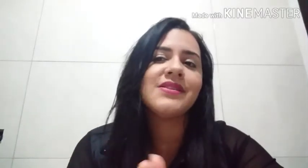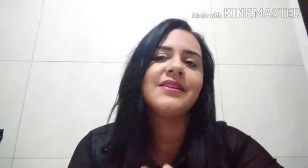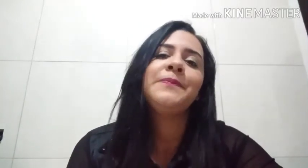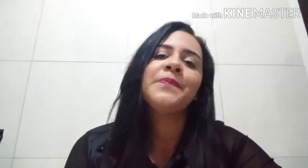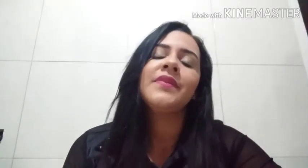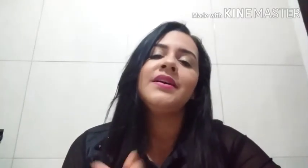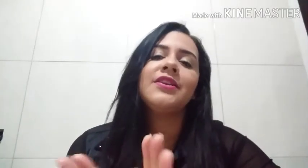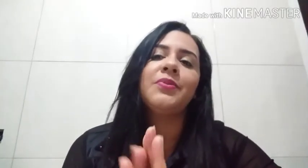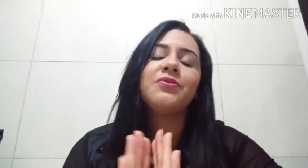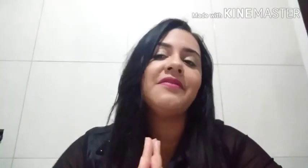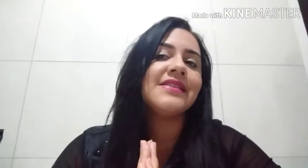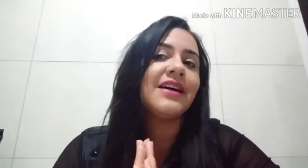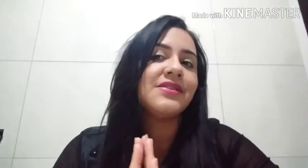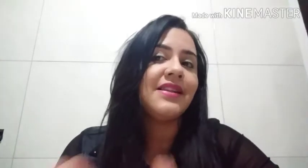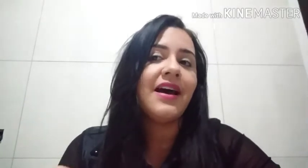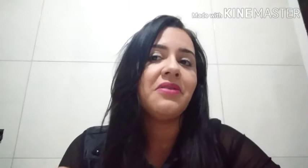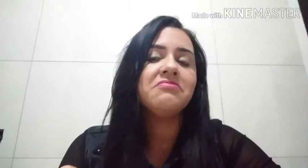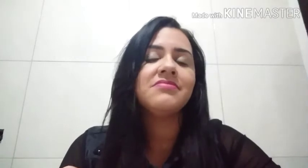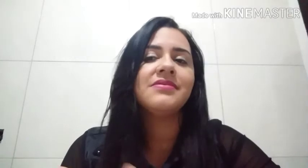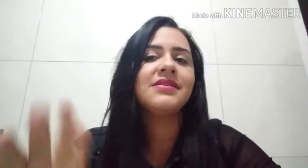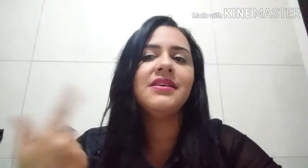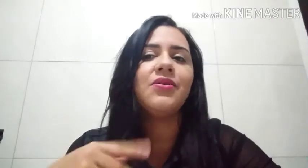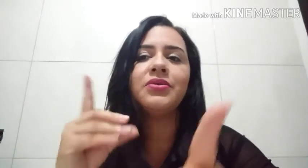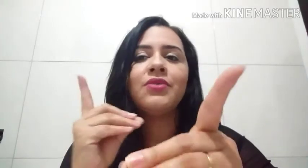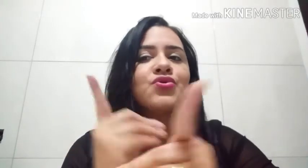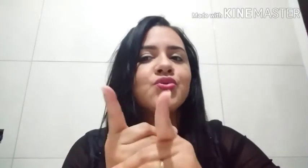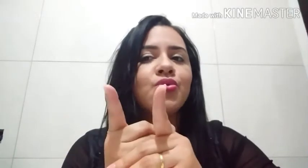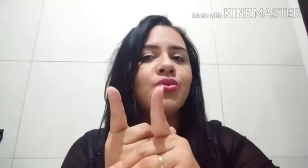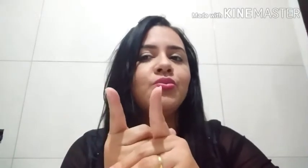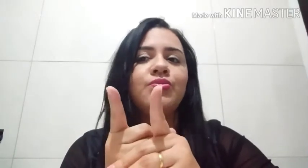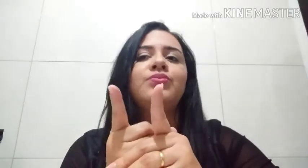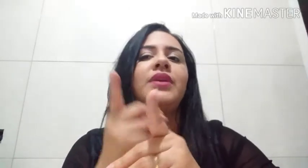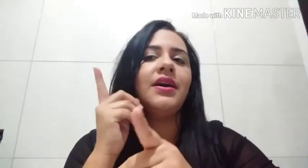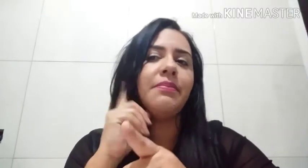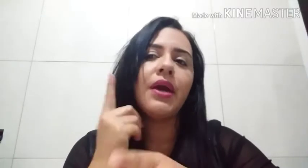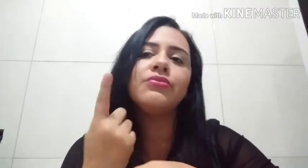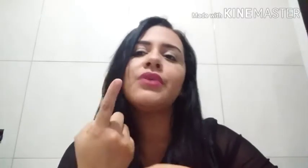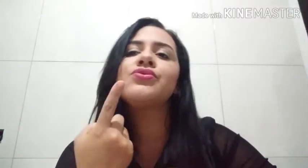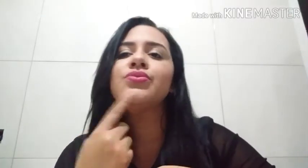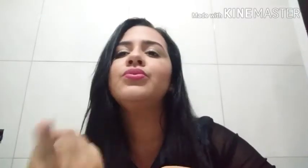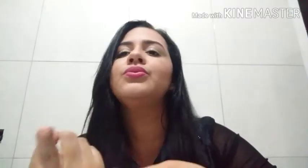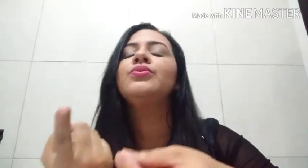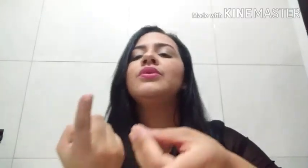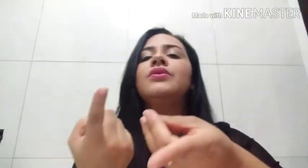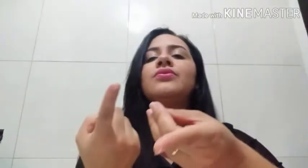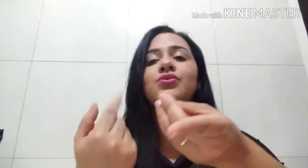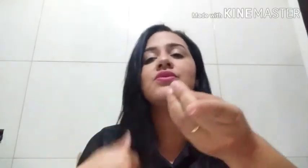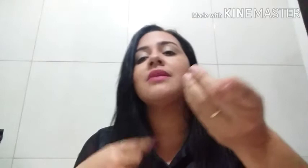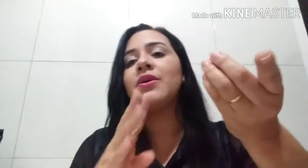né? Então pronto, uma vez dado o sinal, se encontrar um surdo, né? E perguntar ao surdo, surdos que me